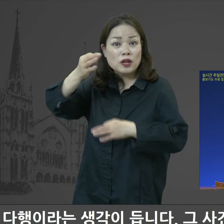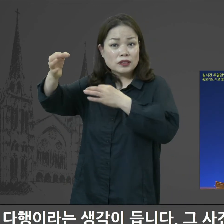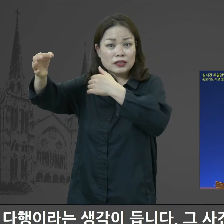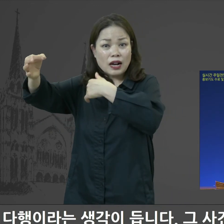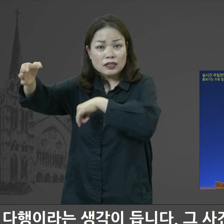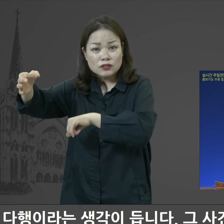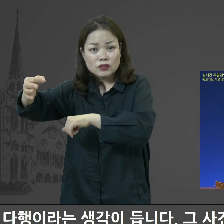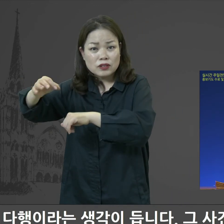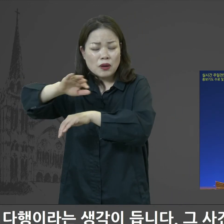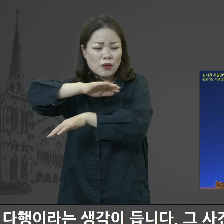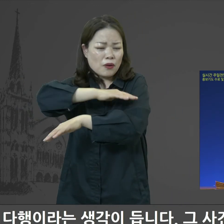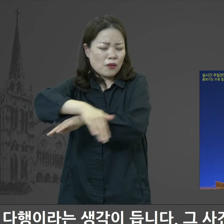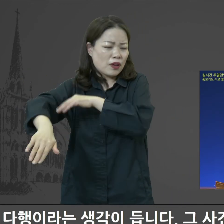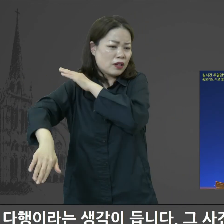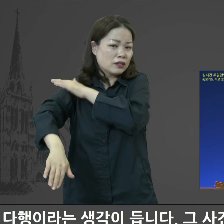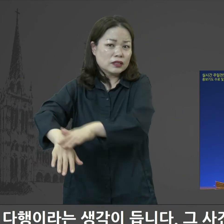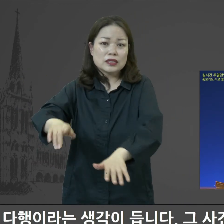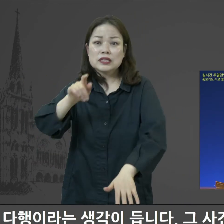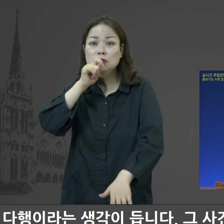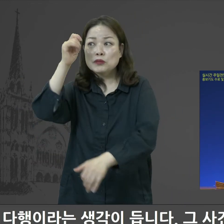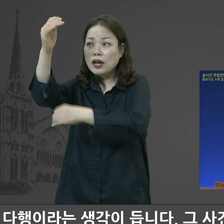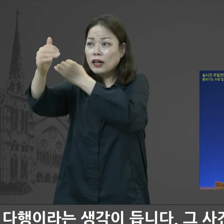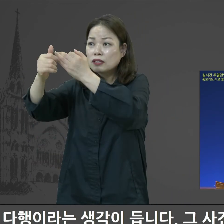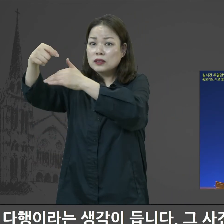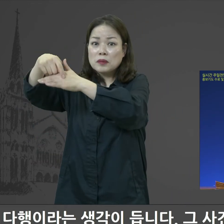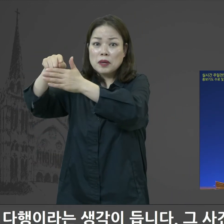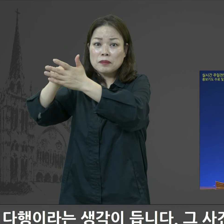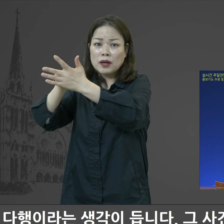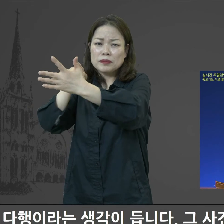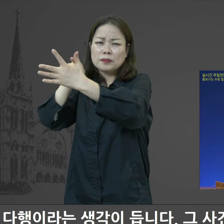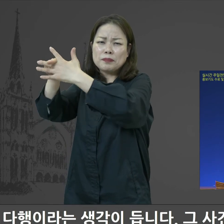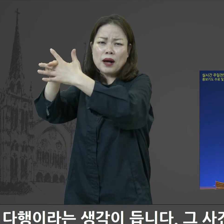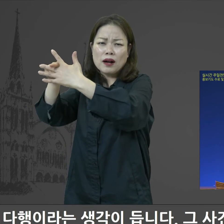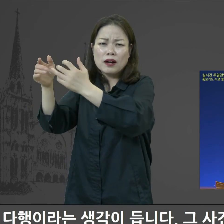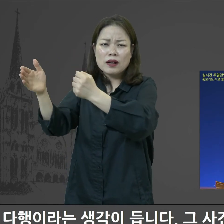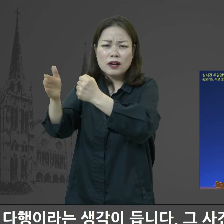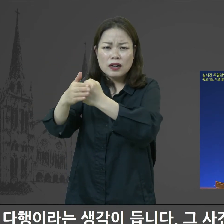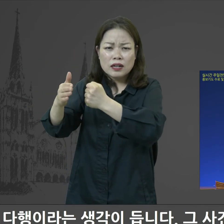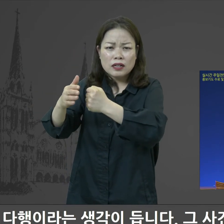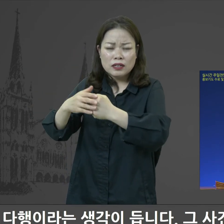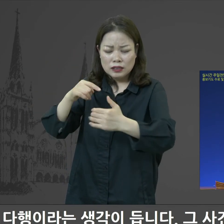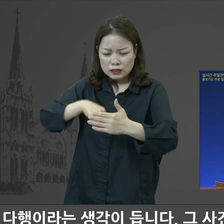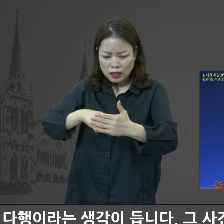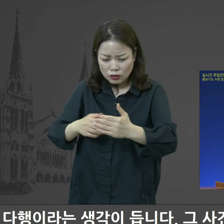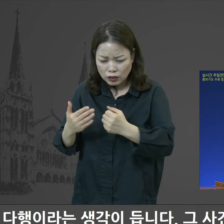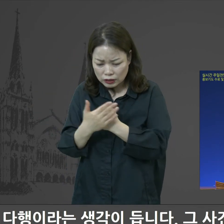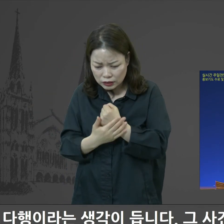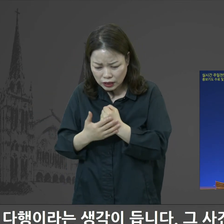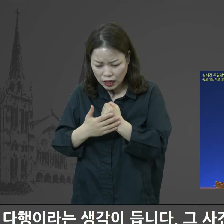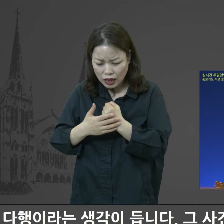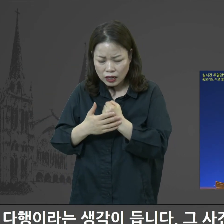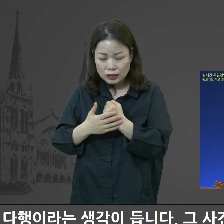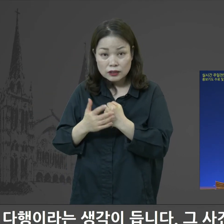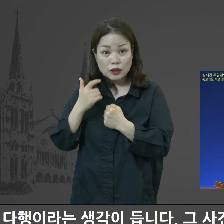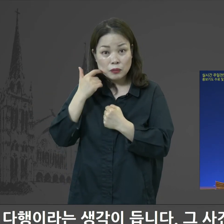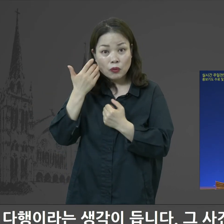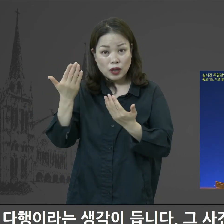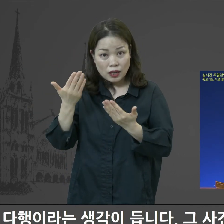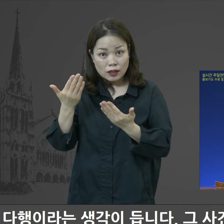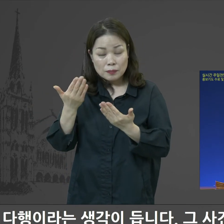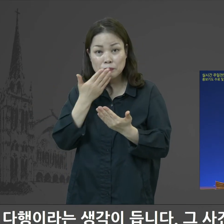향하여 외면하며 침묵하셨던 하나님의 마음을 알았기 때문에 그 내유의 은혜 때문에 저도 목회하는 것